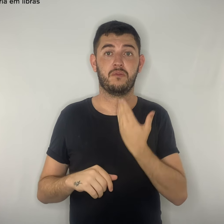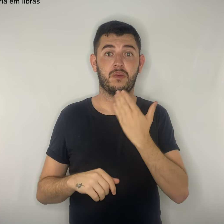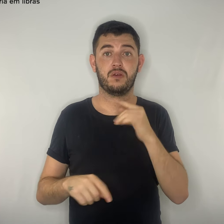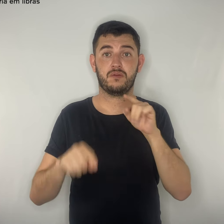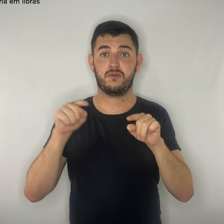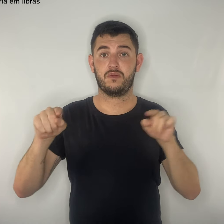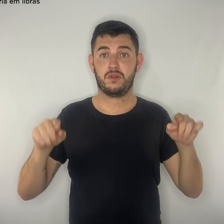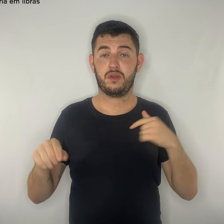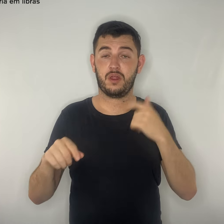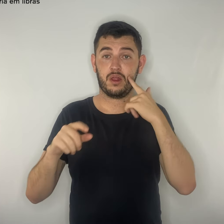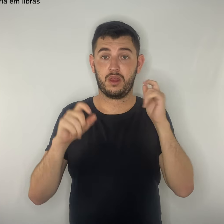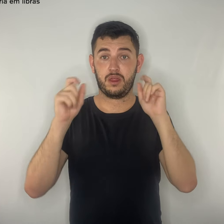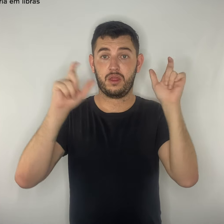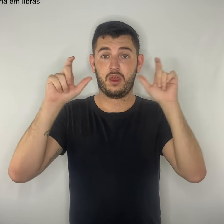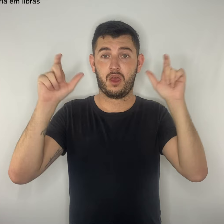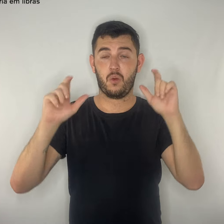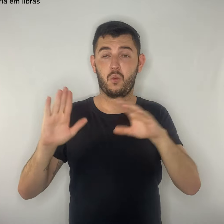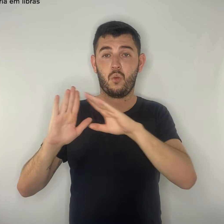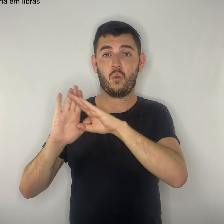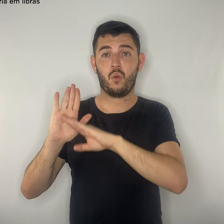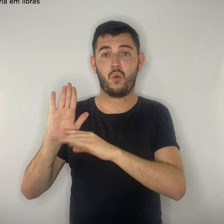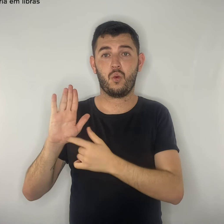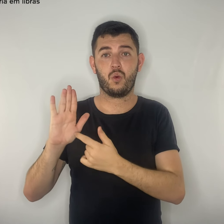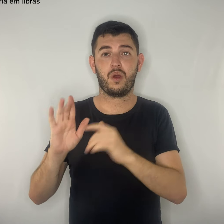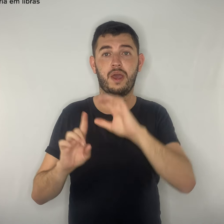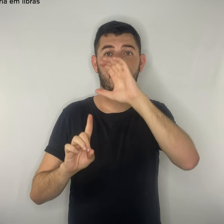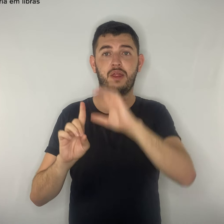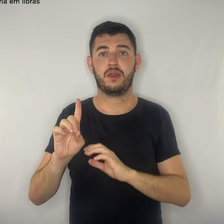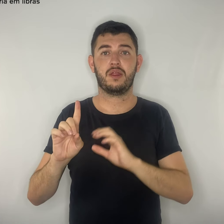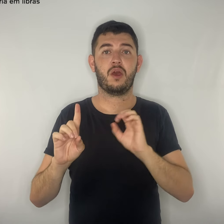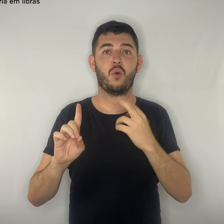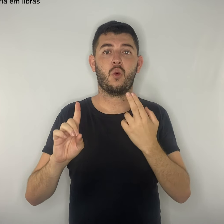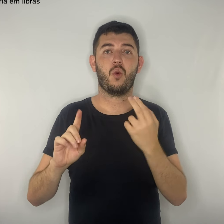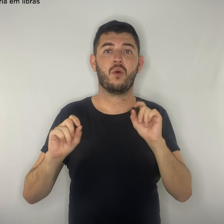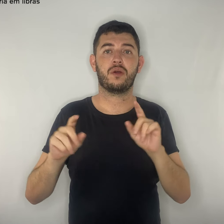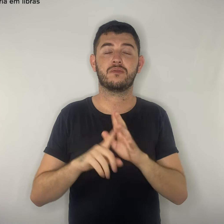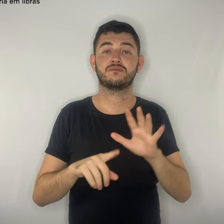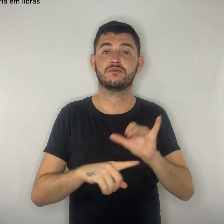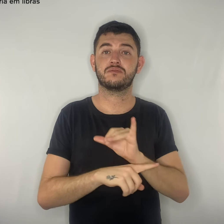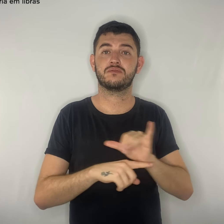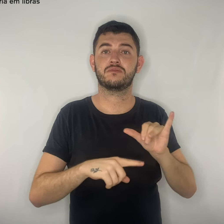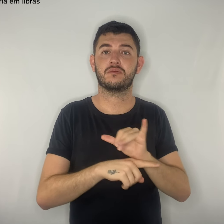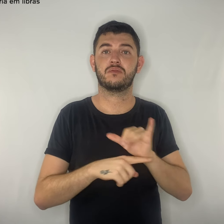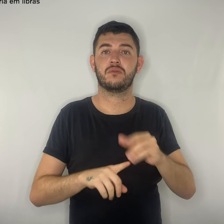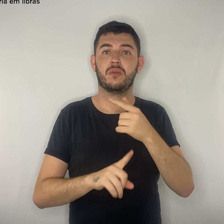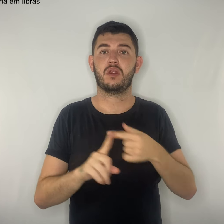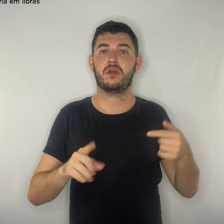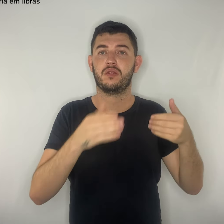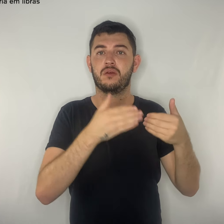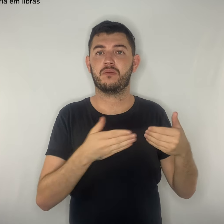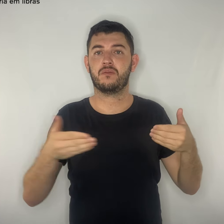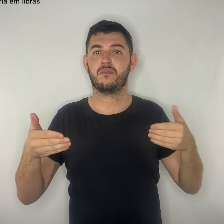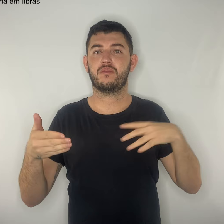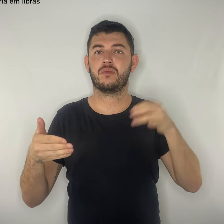cronograma ao calendário e aos procedimentos nas próximas semanas para não perderem